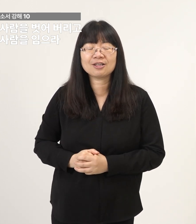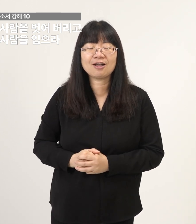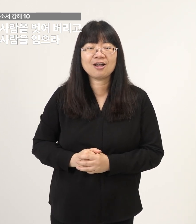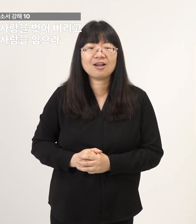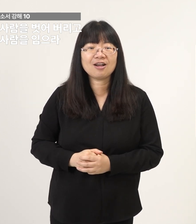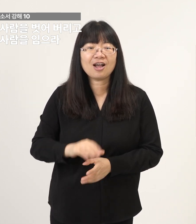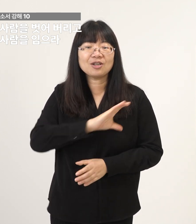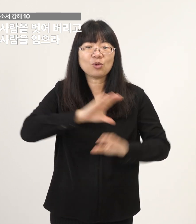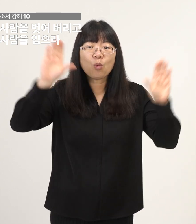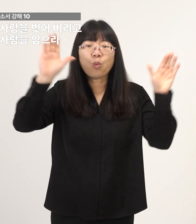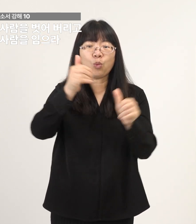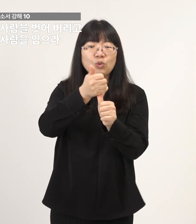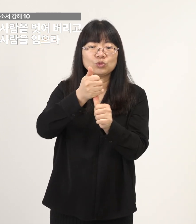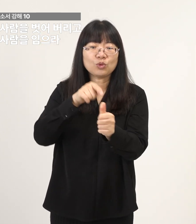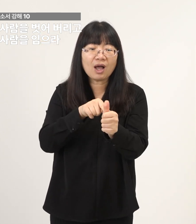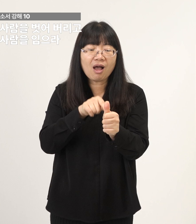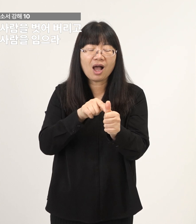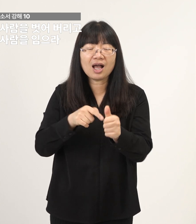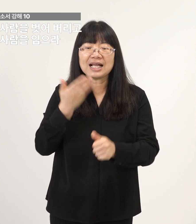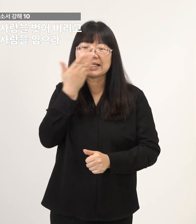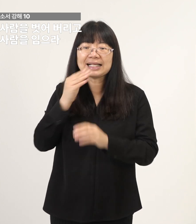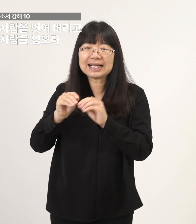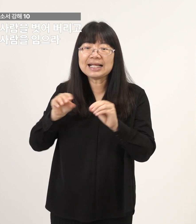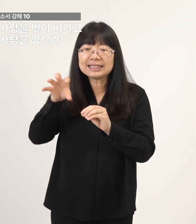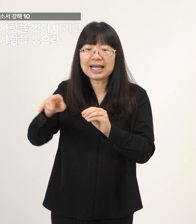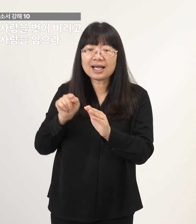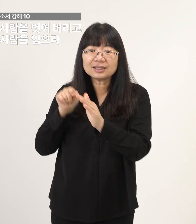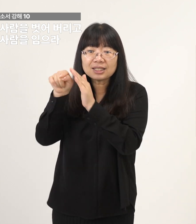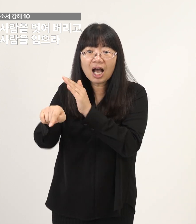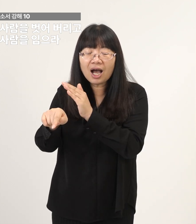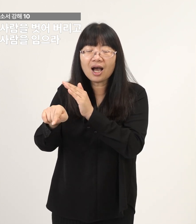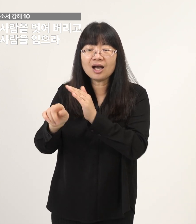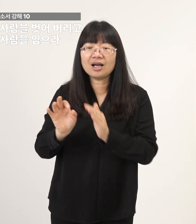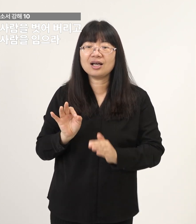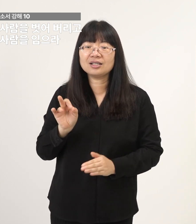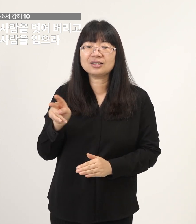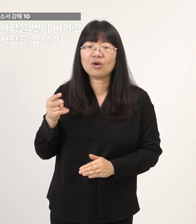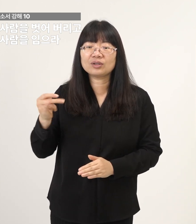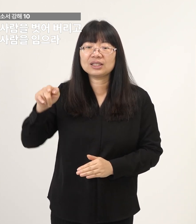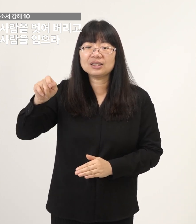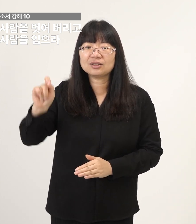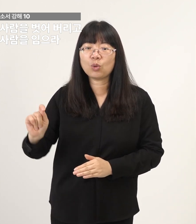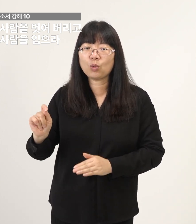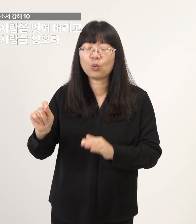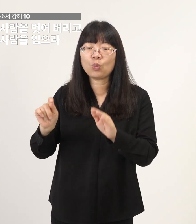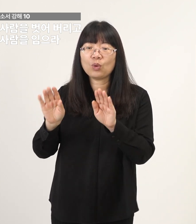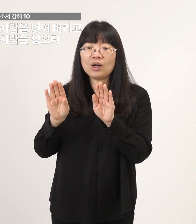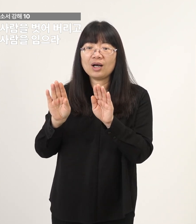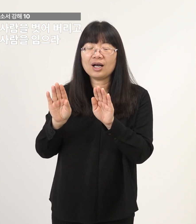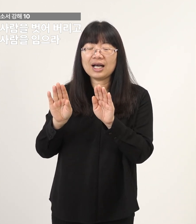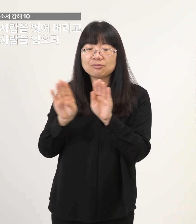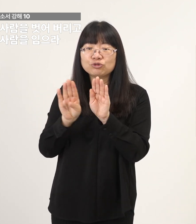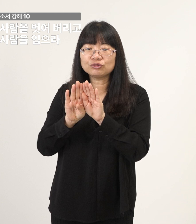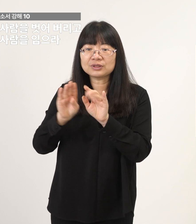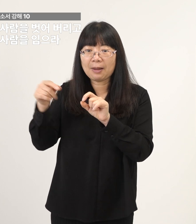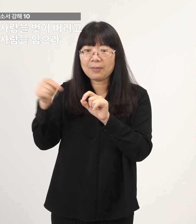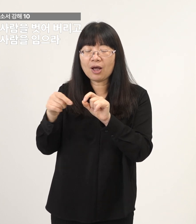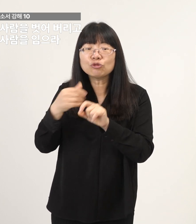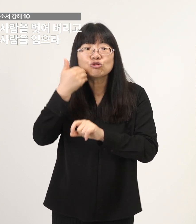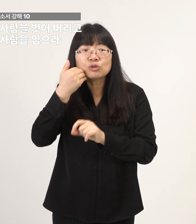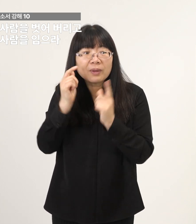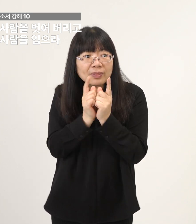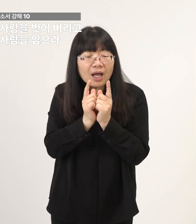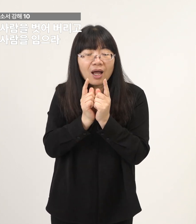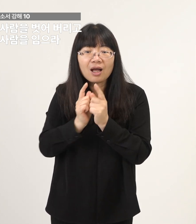여호수아가 들어가자마자 그 여리고 입구에 누굴 만나죠? 여호와의 군대